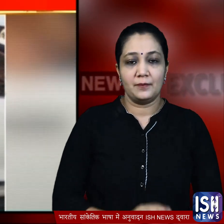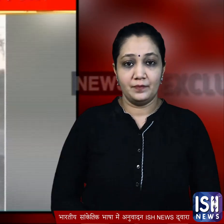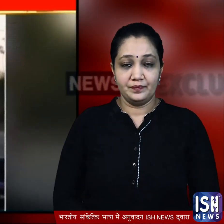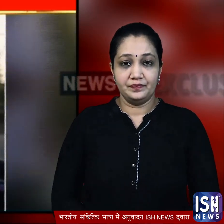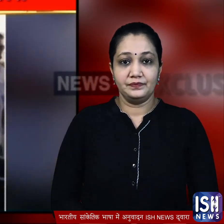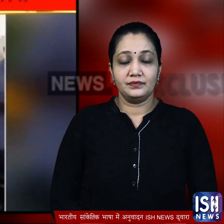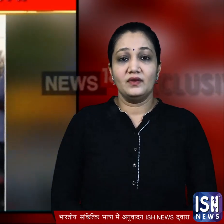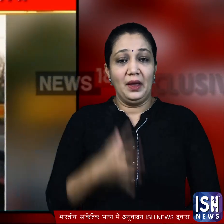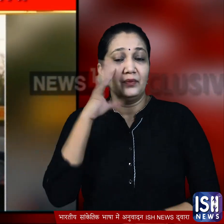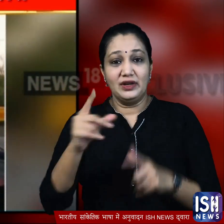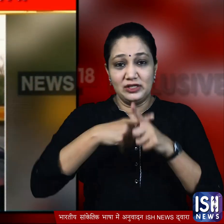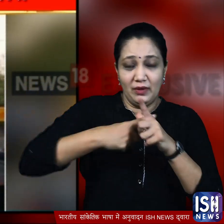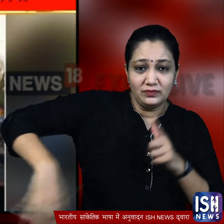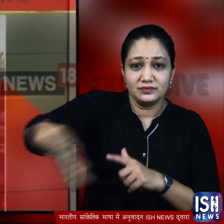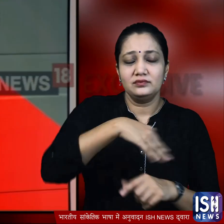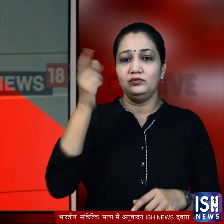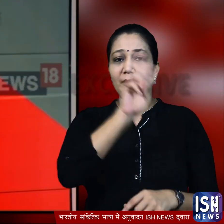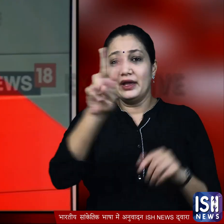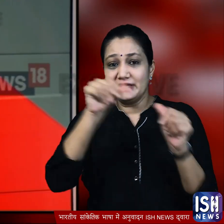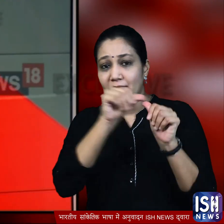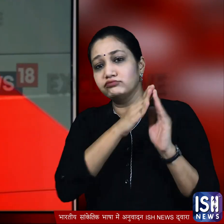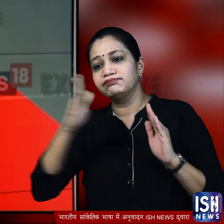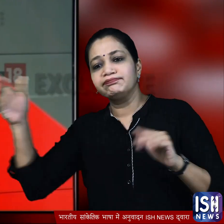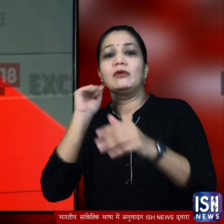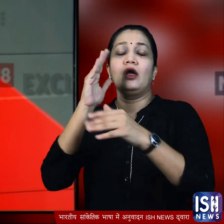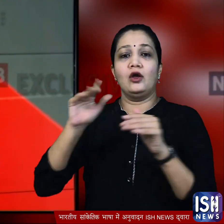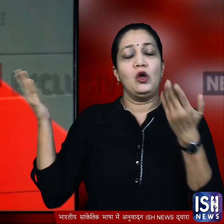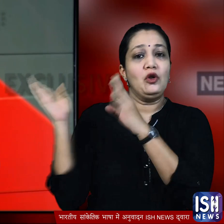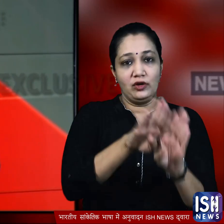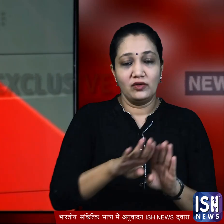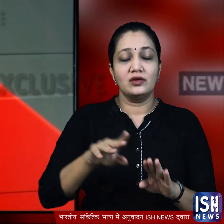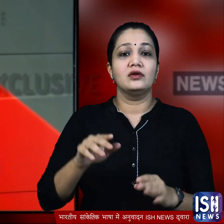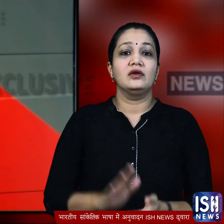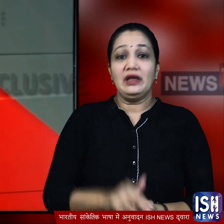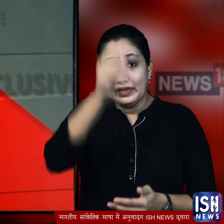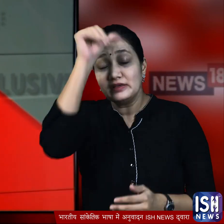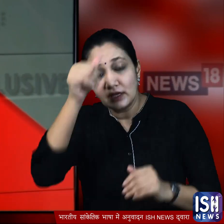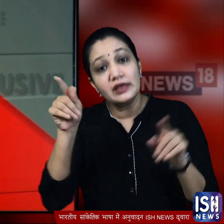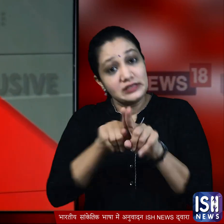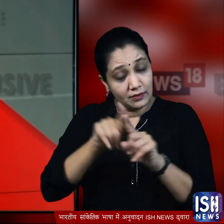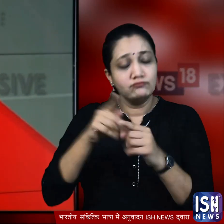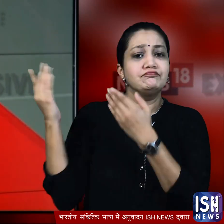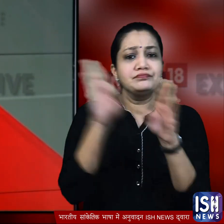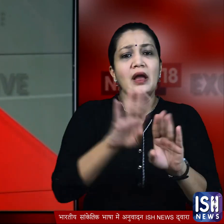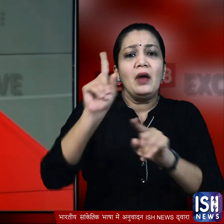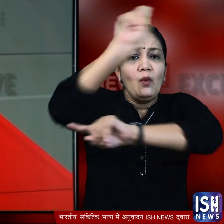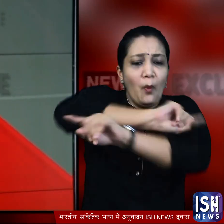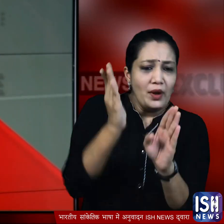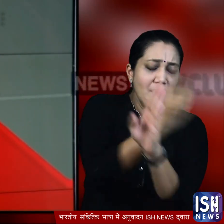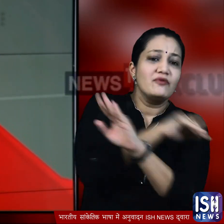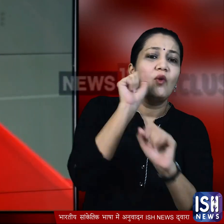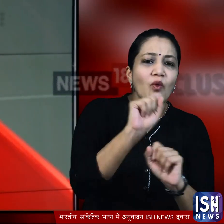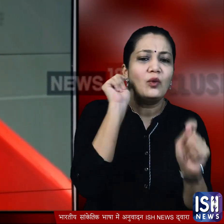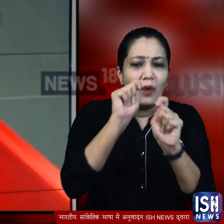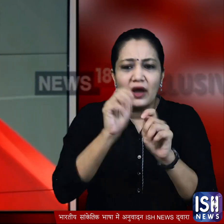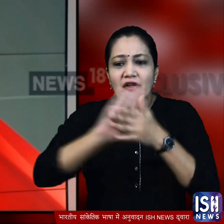मास्क की आड़ में लोगों से वसूली कर रही है। सौबात की एक बात यह है कि जबलपुर में 22 अप्रैल तक लॉकडाउन लगा है। रविवार